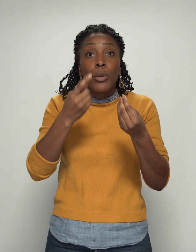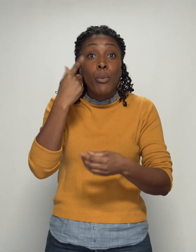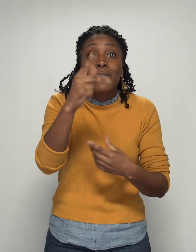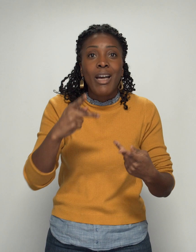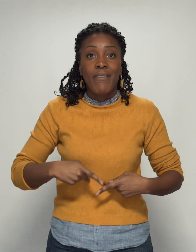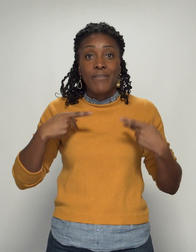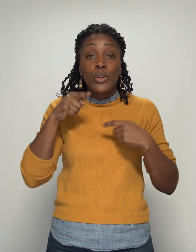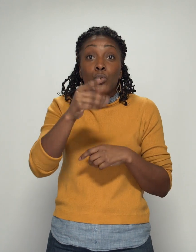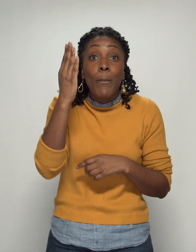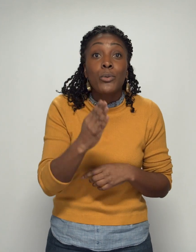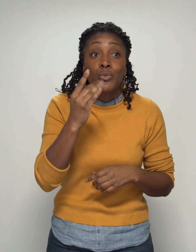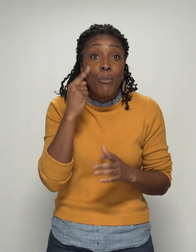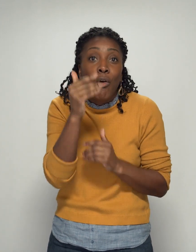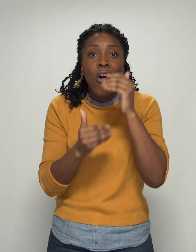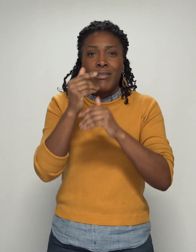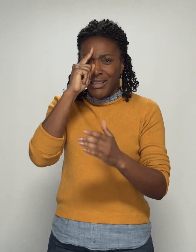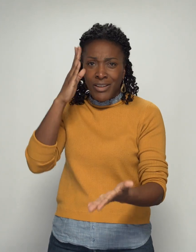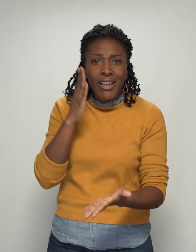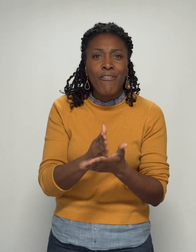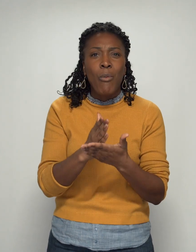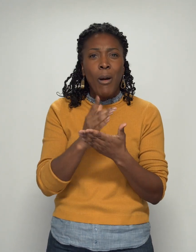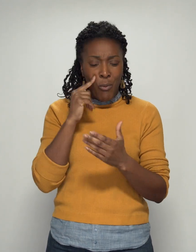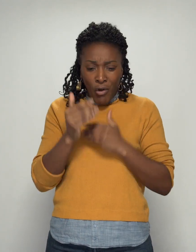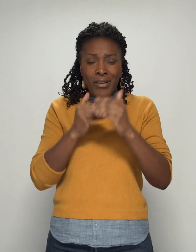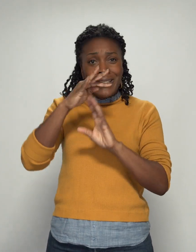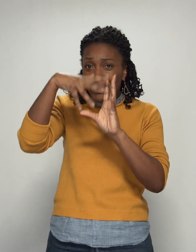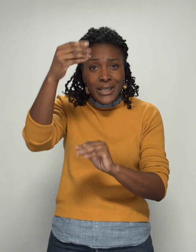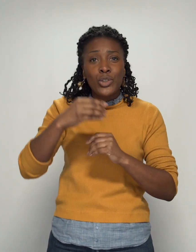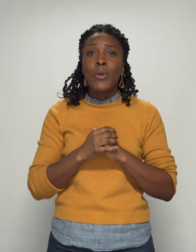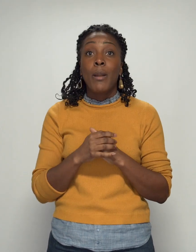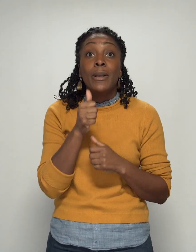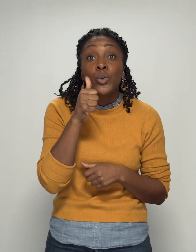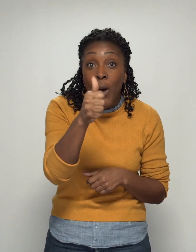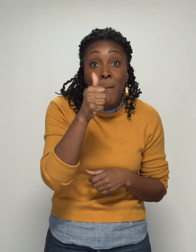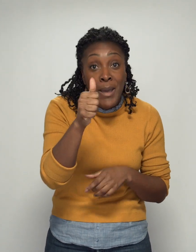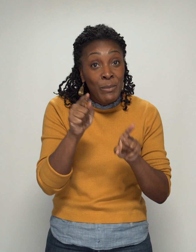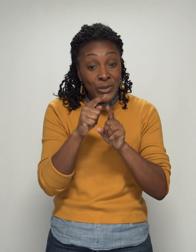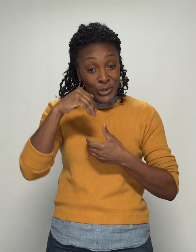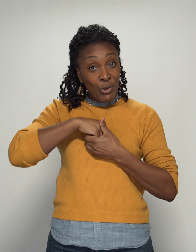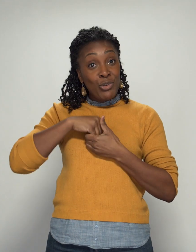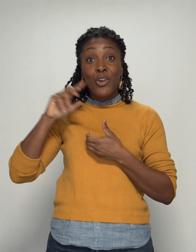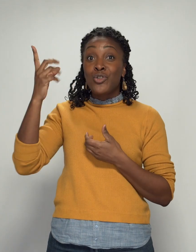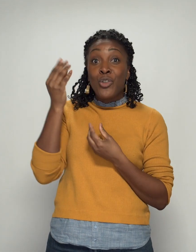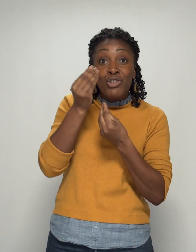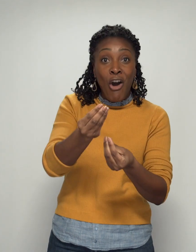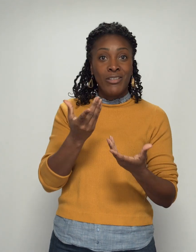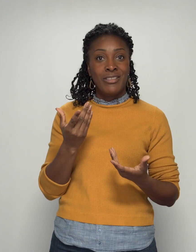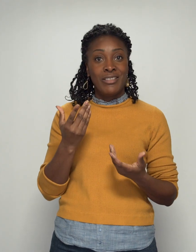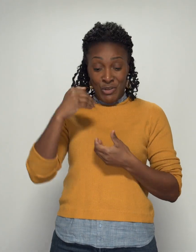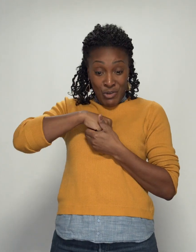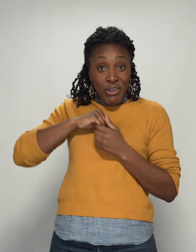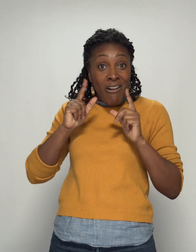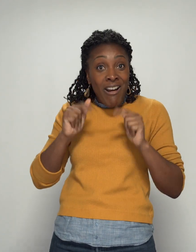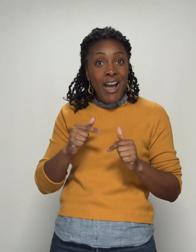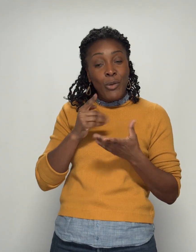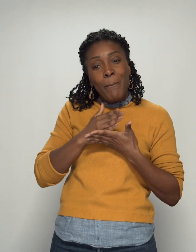pour ta vie et tu en as besoin pour grandir dans ta foi, pour grandir spirituellement. Mais toi, tu as aussi reçu des choses que